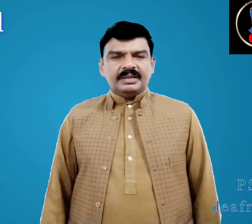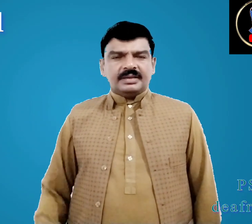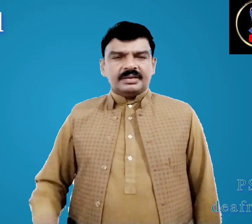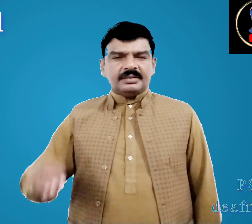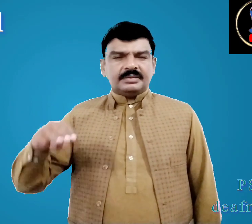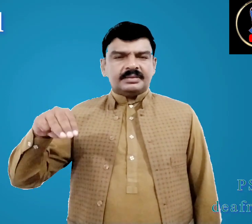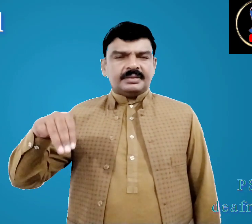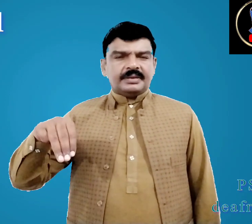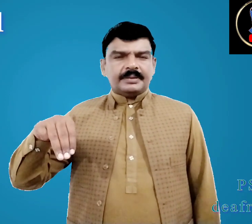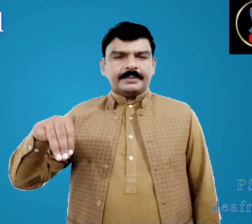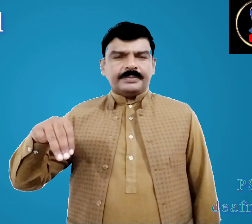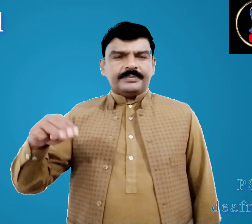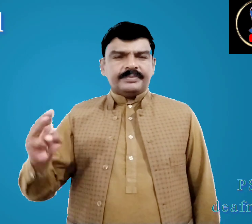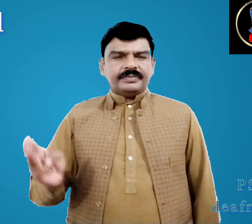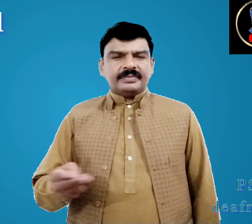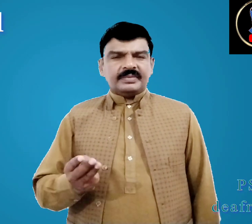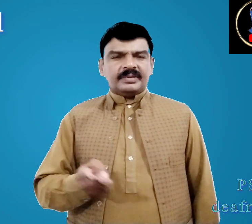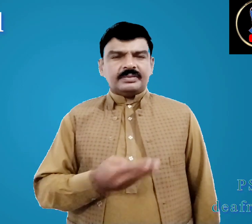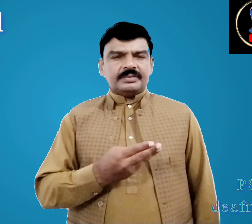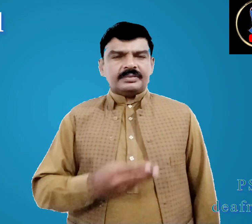material, m, और